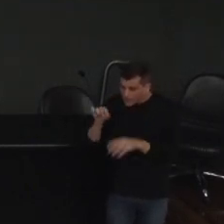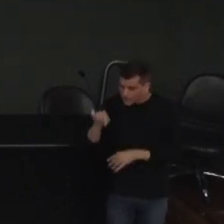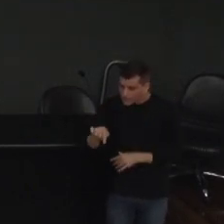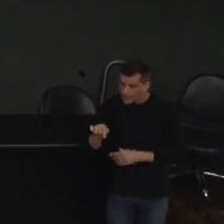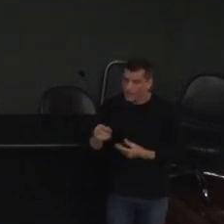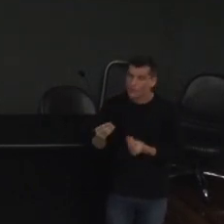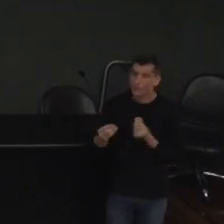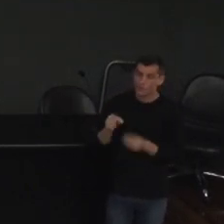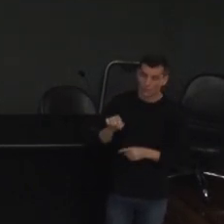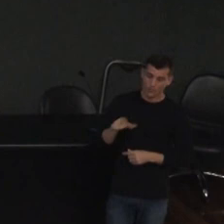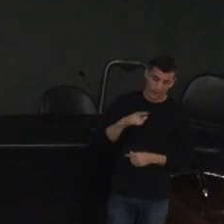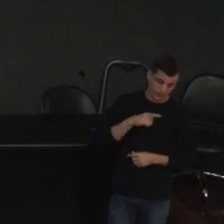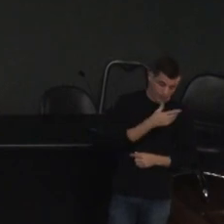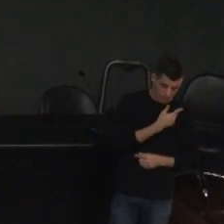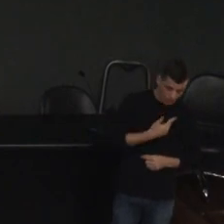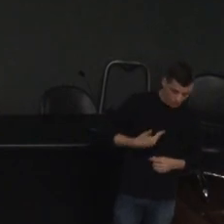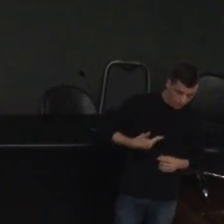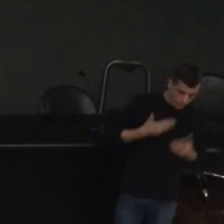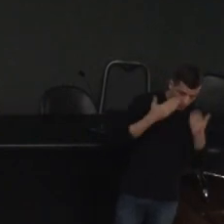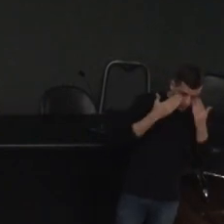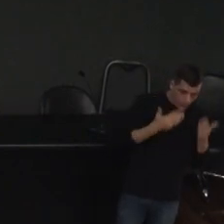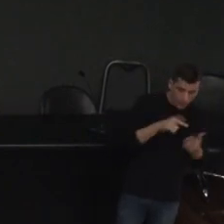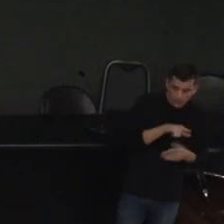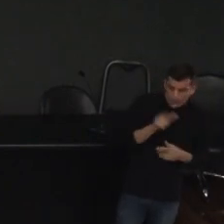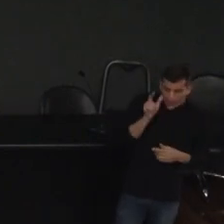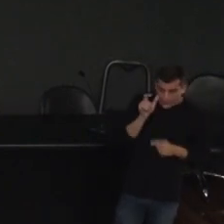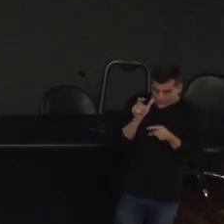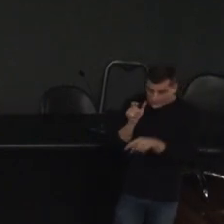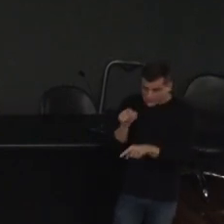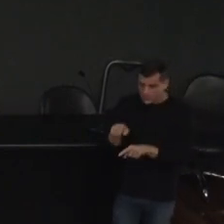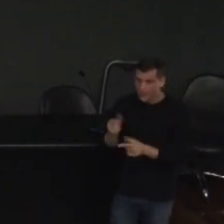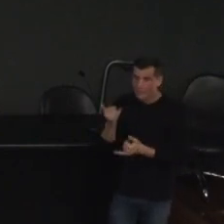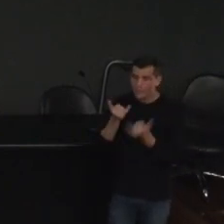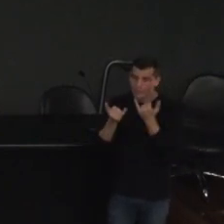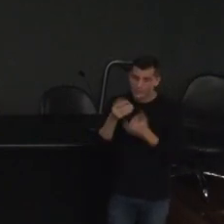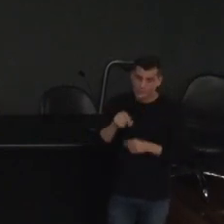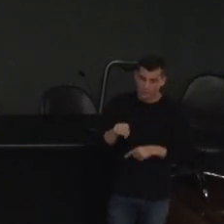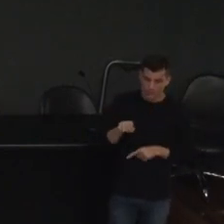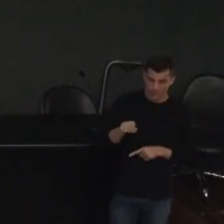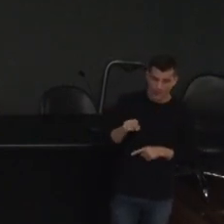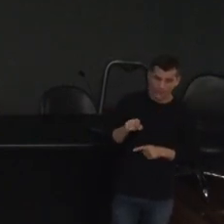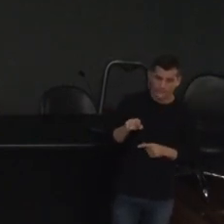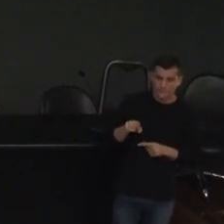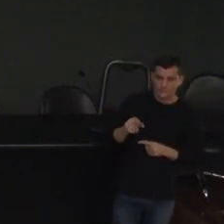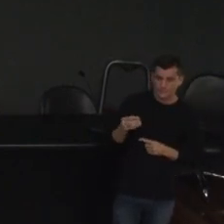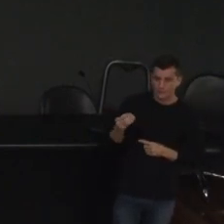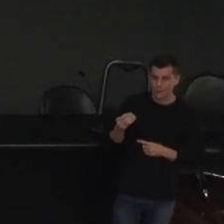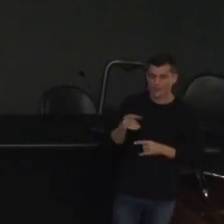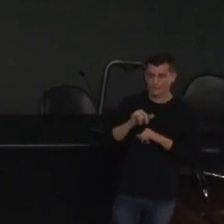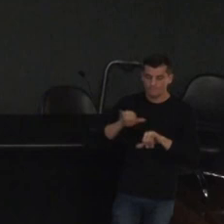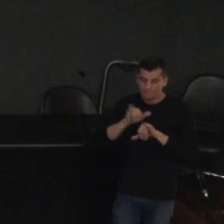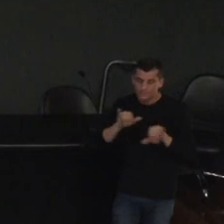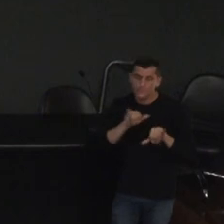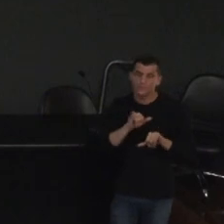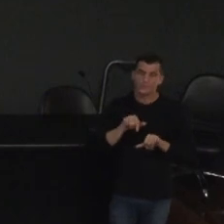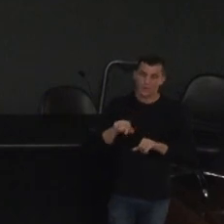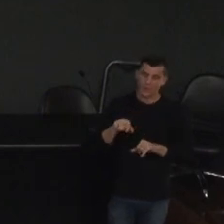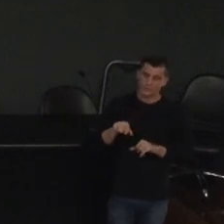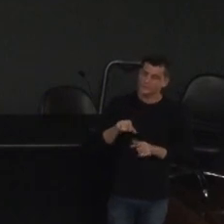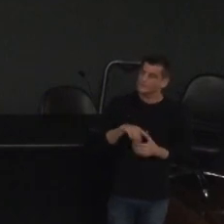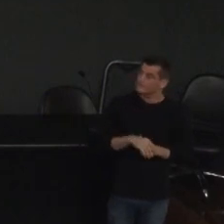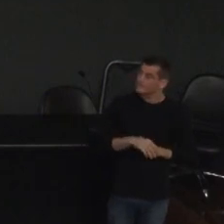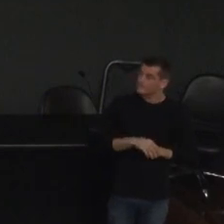tem o interesse público geral e preponderante que determine a divulgação daquela informação você pode se utilizar